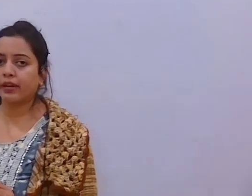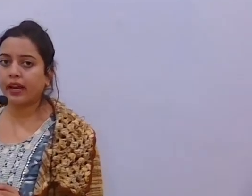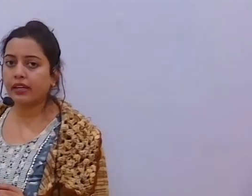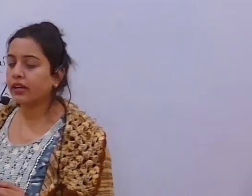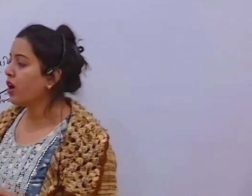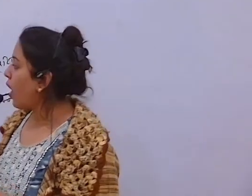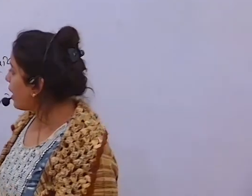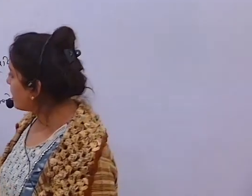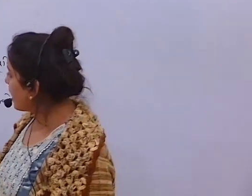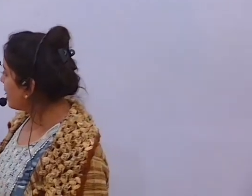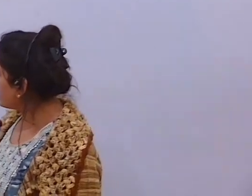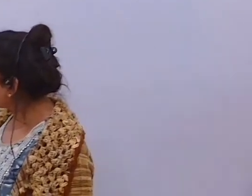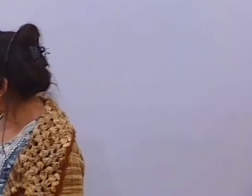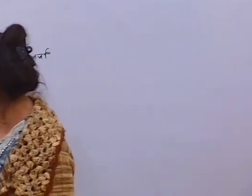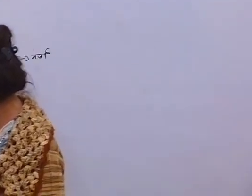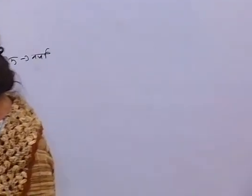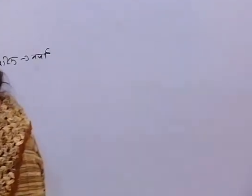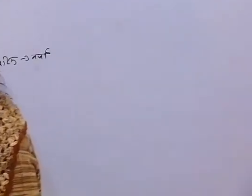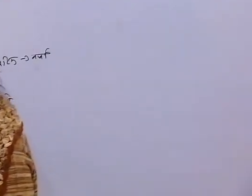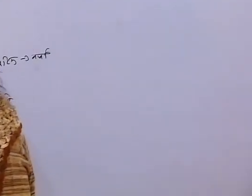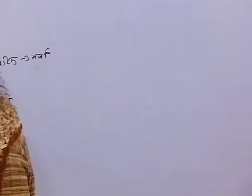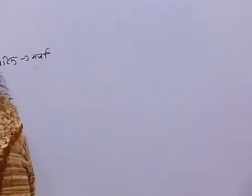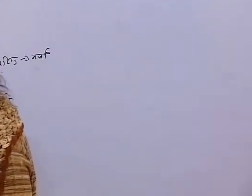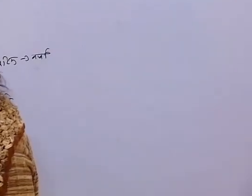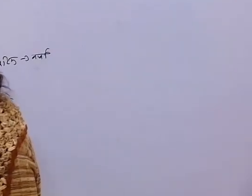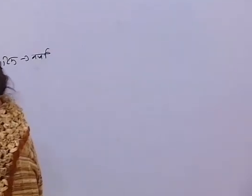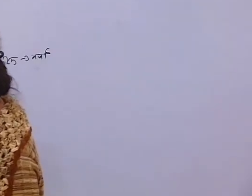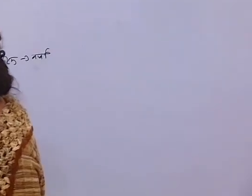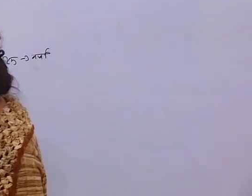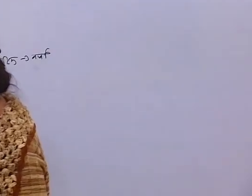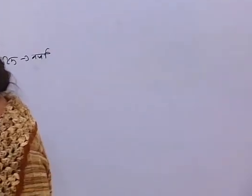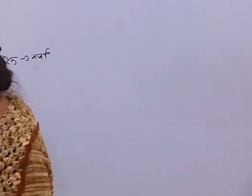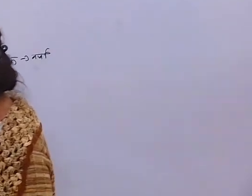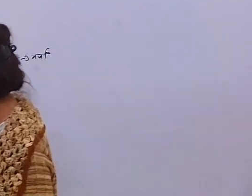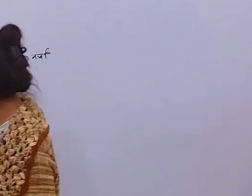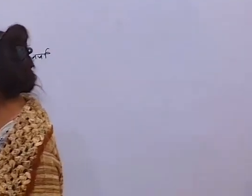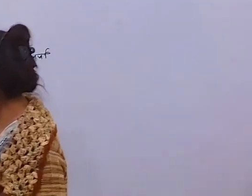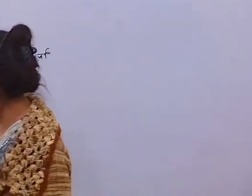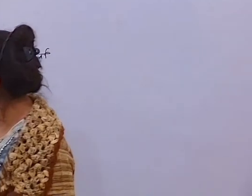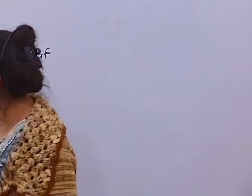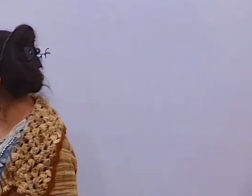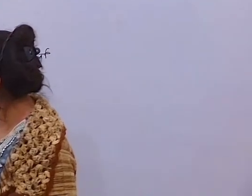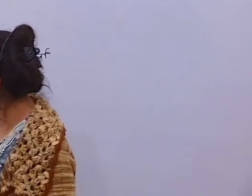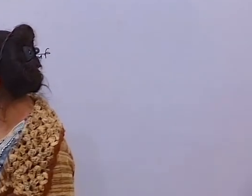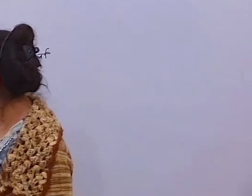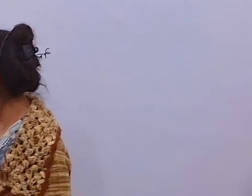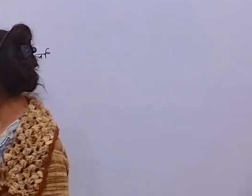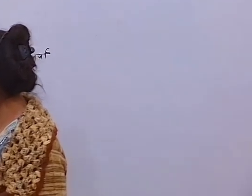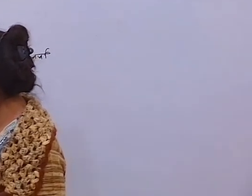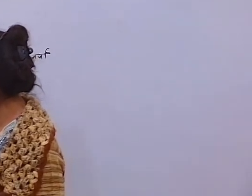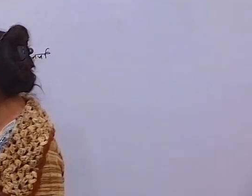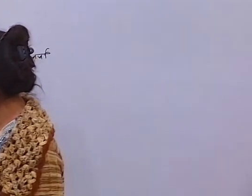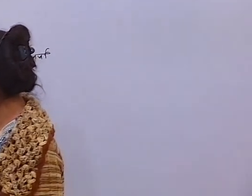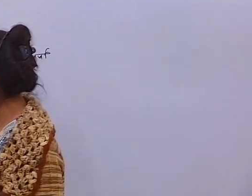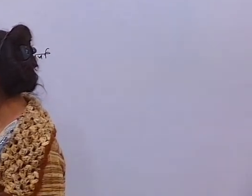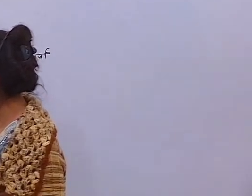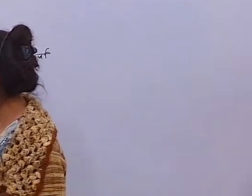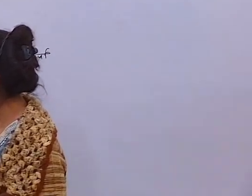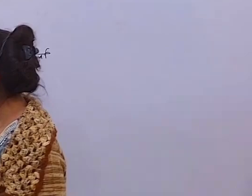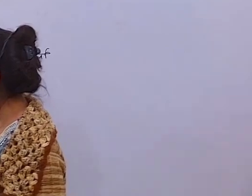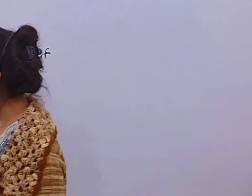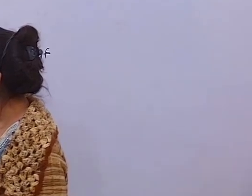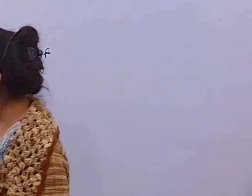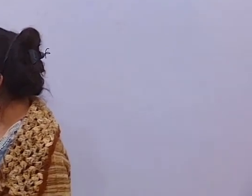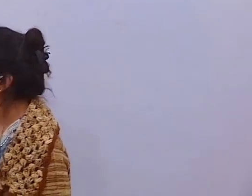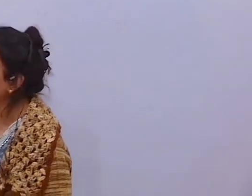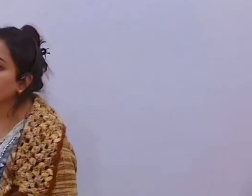कारण बनाएगी। और यही यही एरिया पे जो भी क्रियाएं हो रही है ना, मील के जो भी ये पवने क्रियाएं